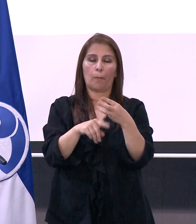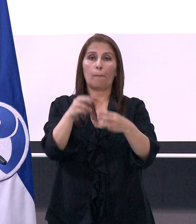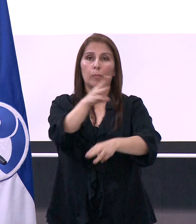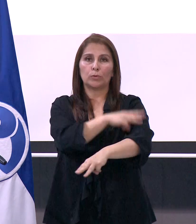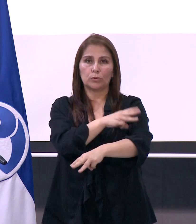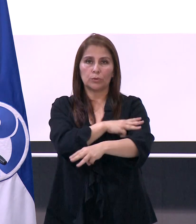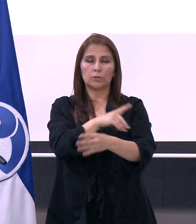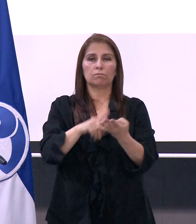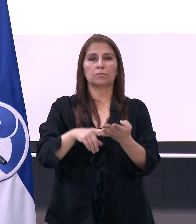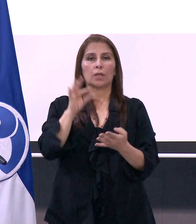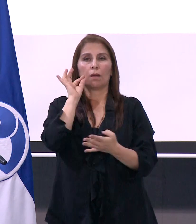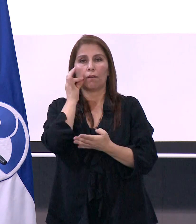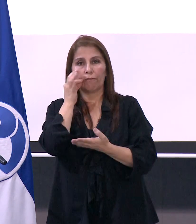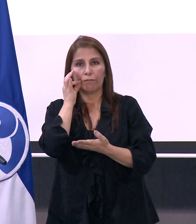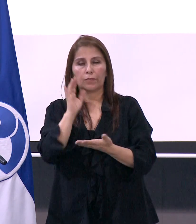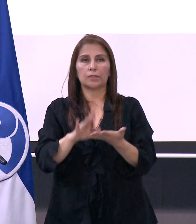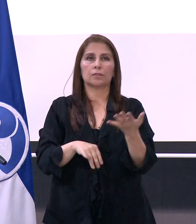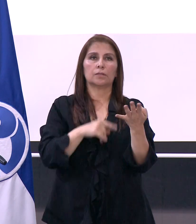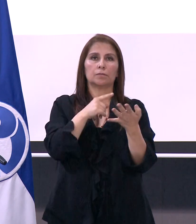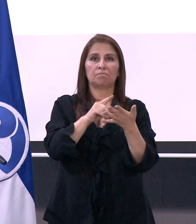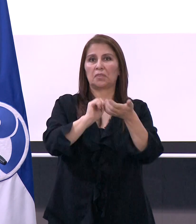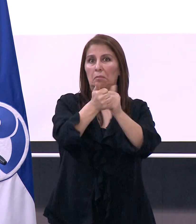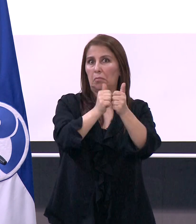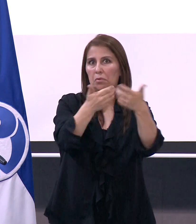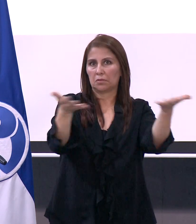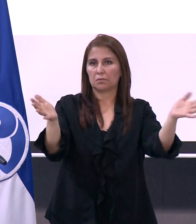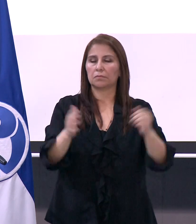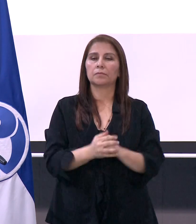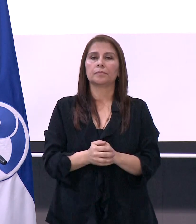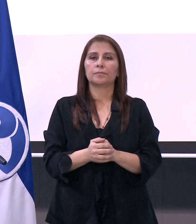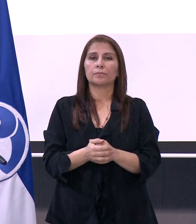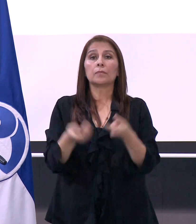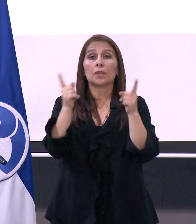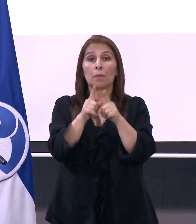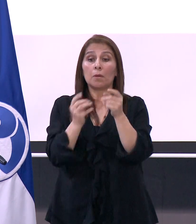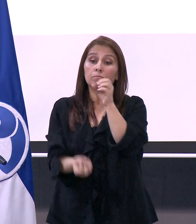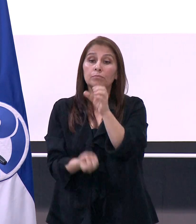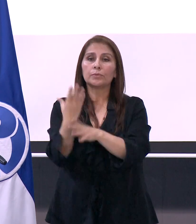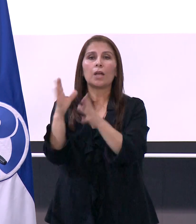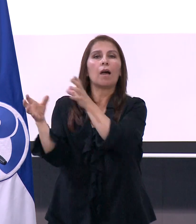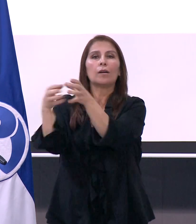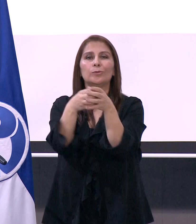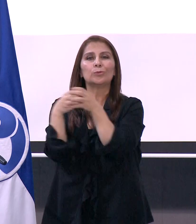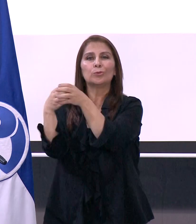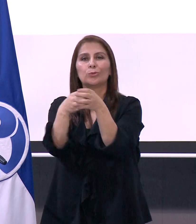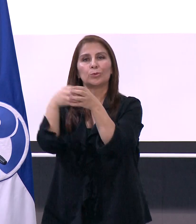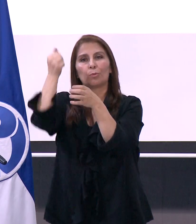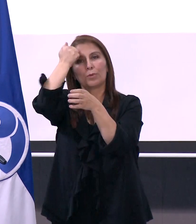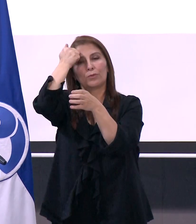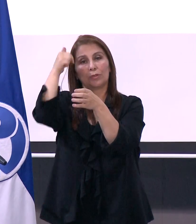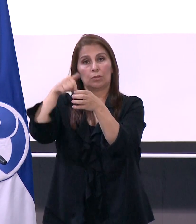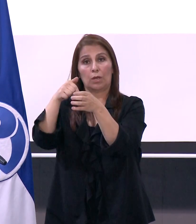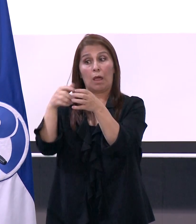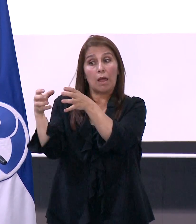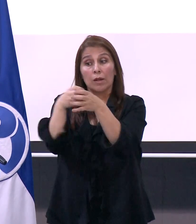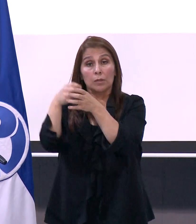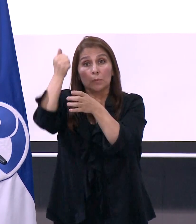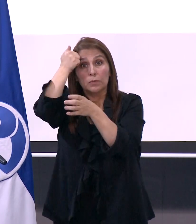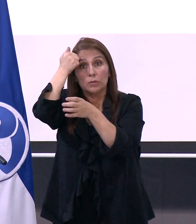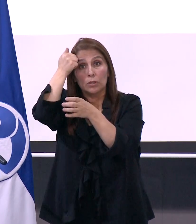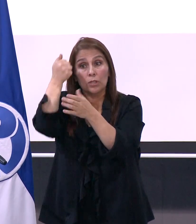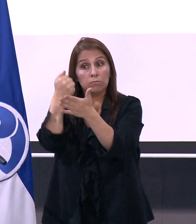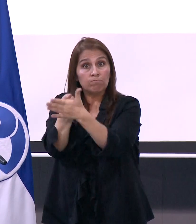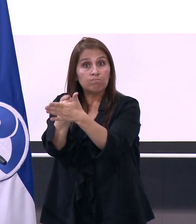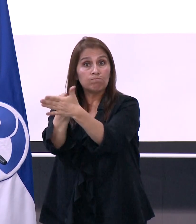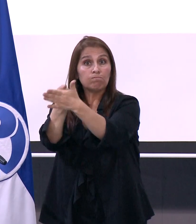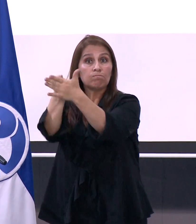cafetería deportes entre otros también se creó la asociación de profesores desde donde se presionó también a